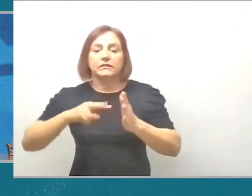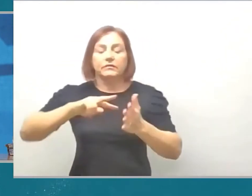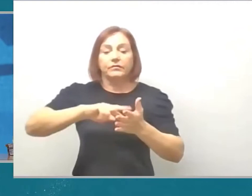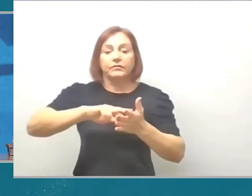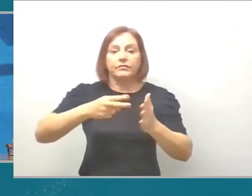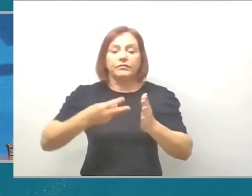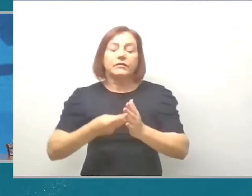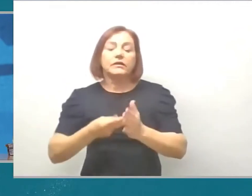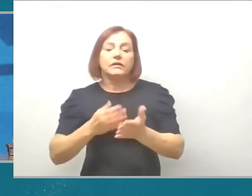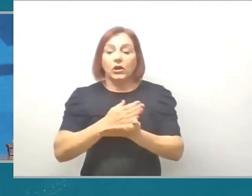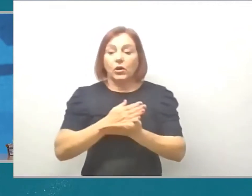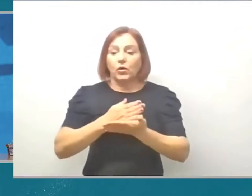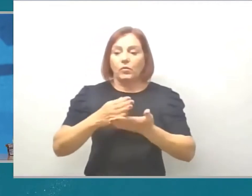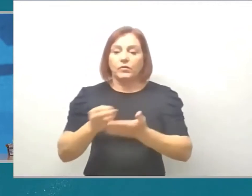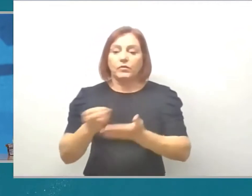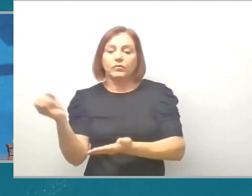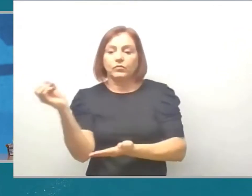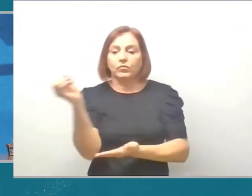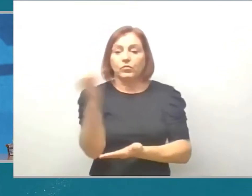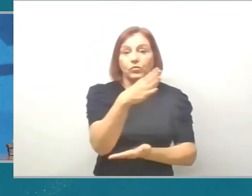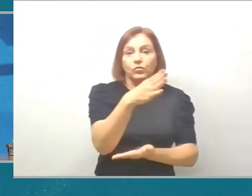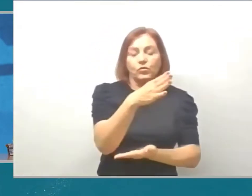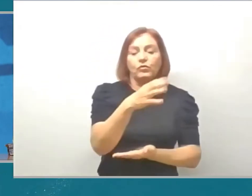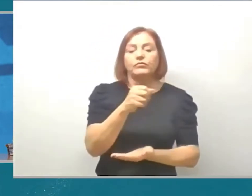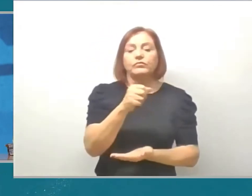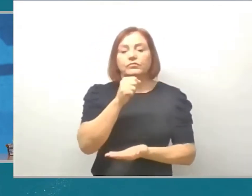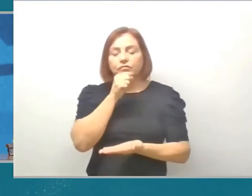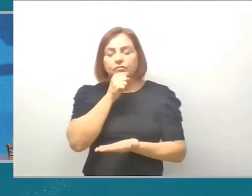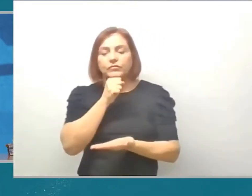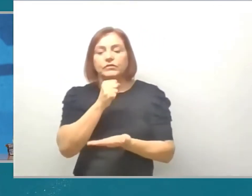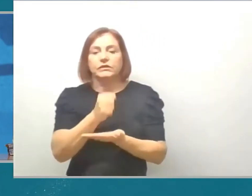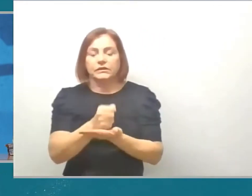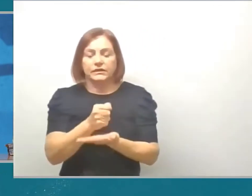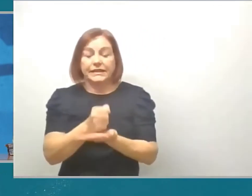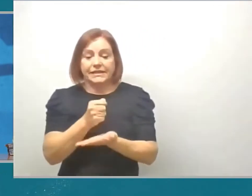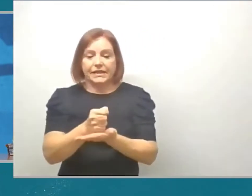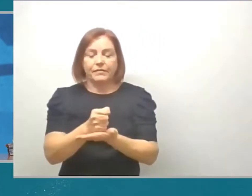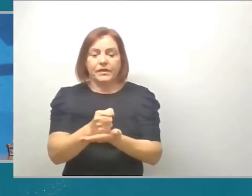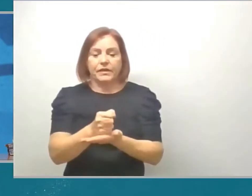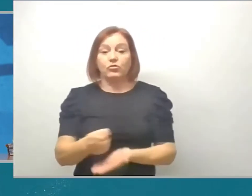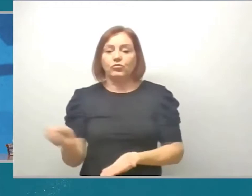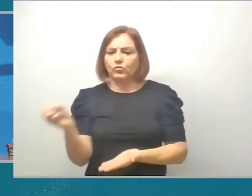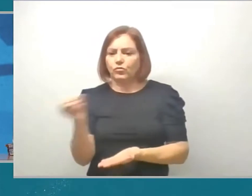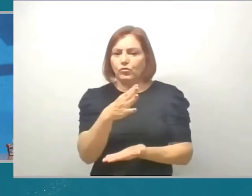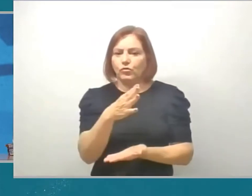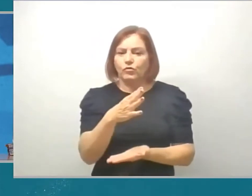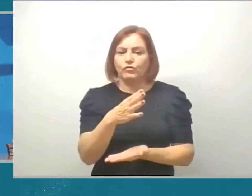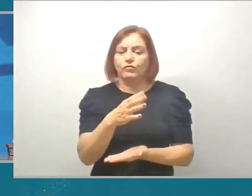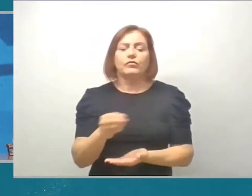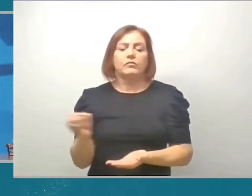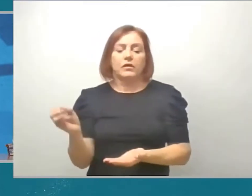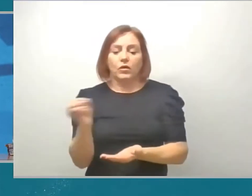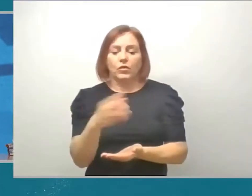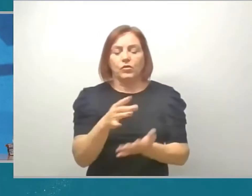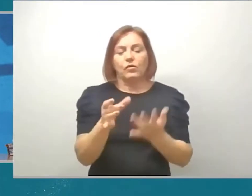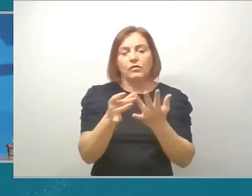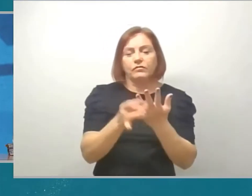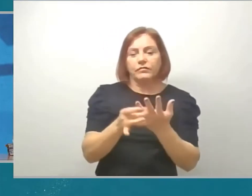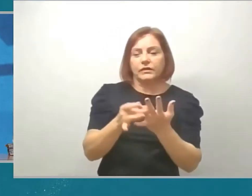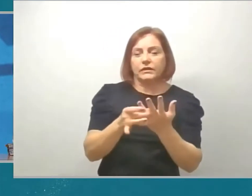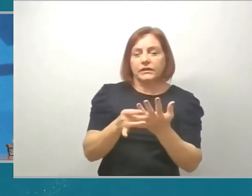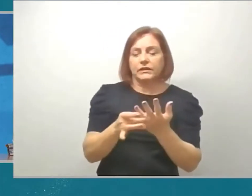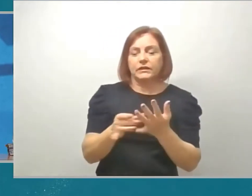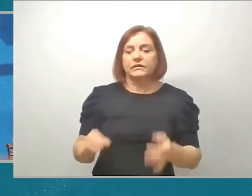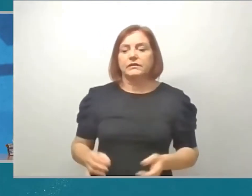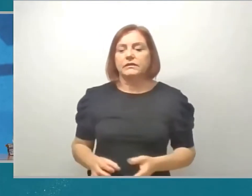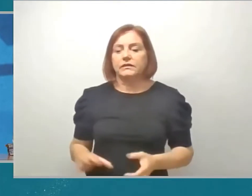irmãos? Esse é o Novo Testamento, essa nova aliança, nova criação,